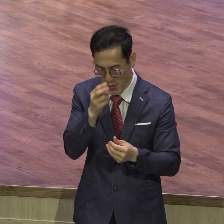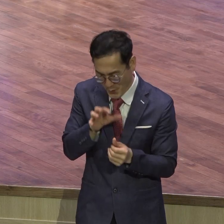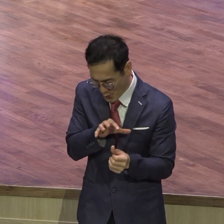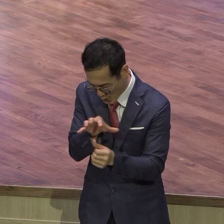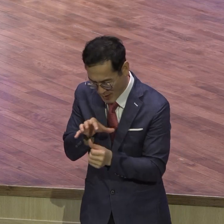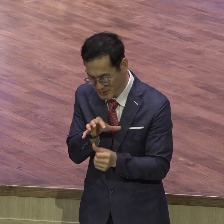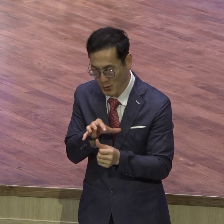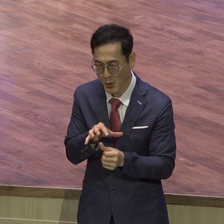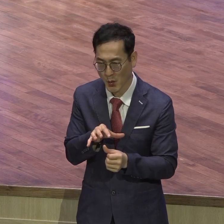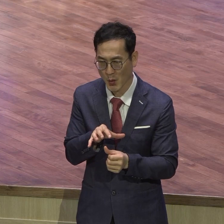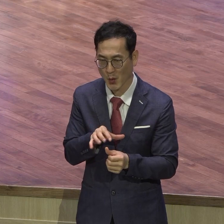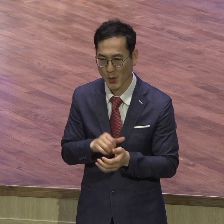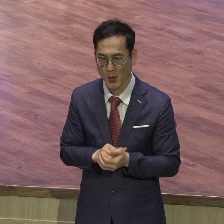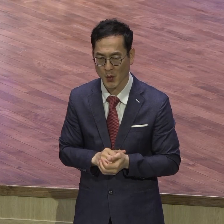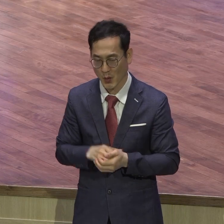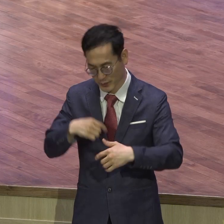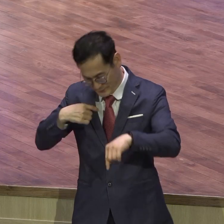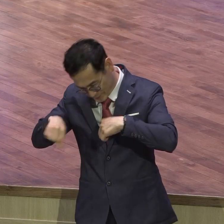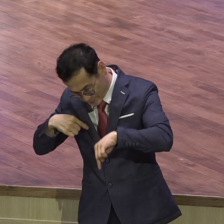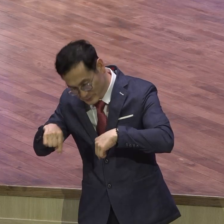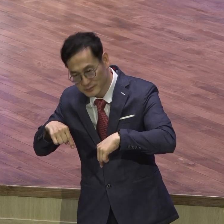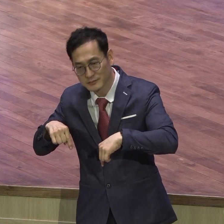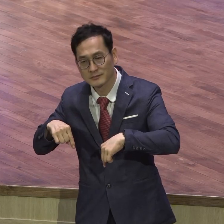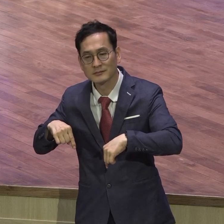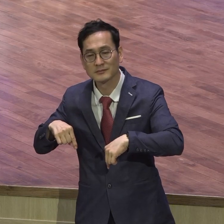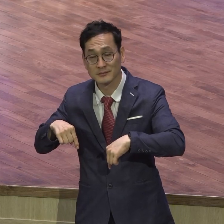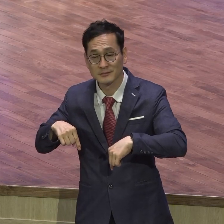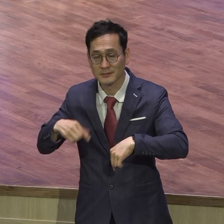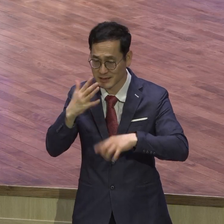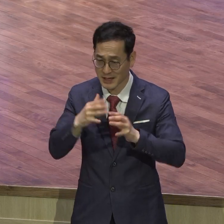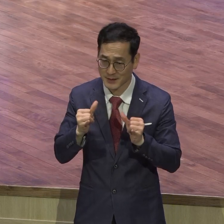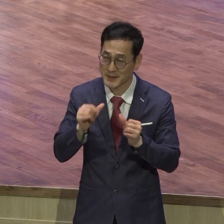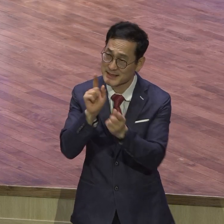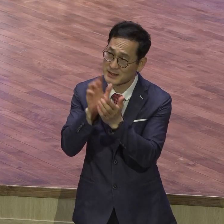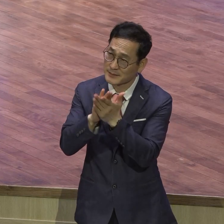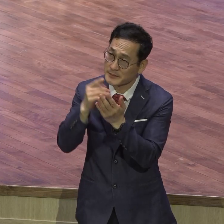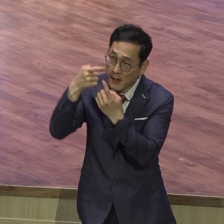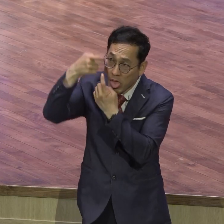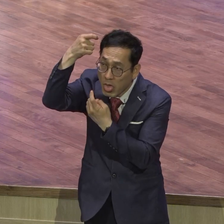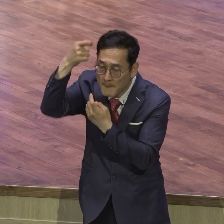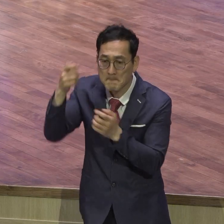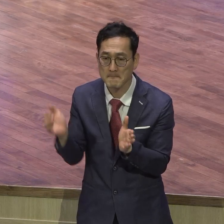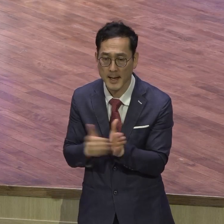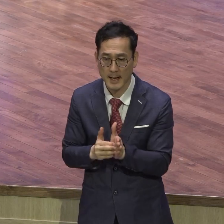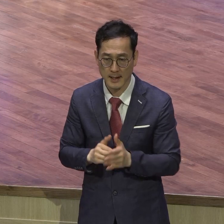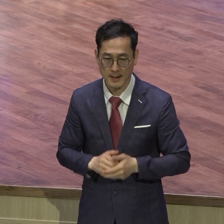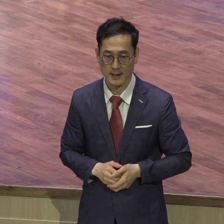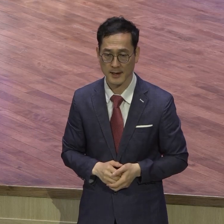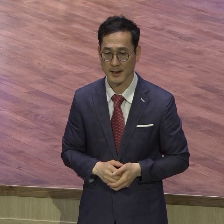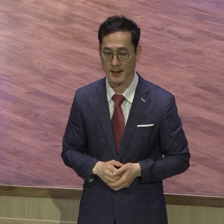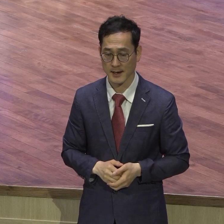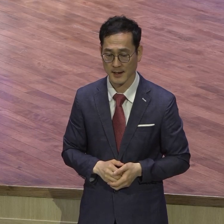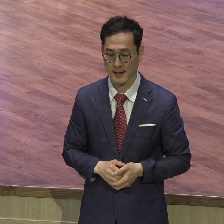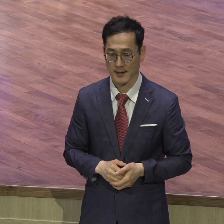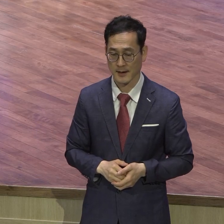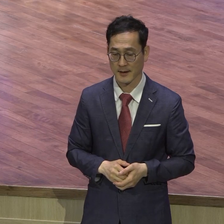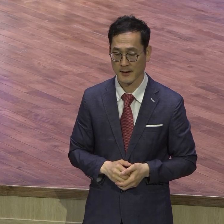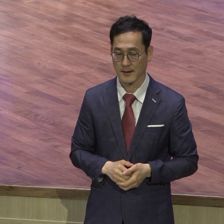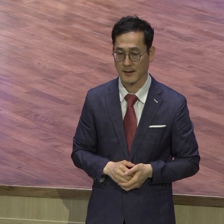역사하심을 이스라엘 백성들이 직접적으로 사실적으로